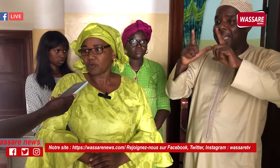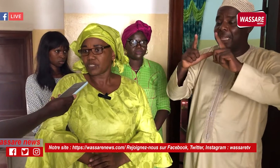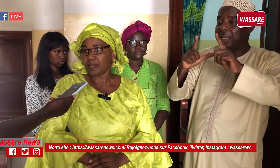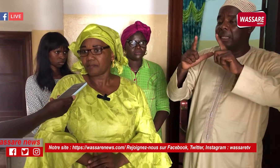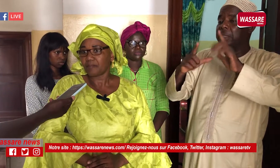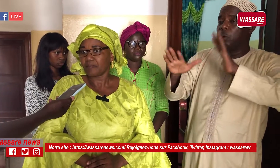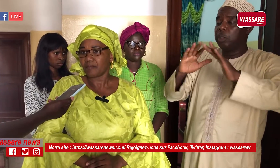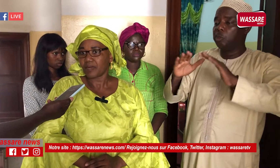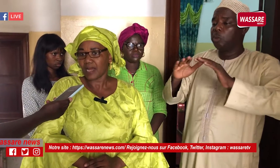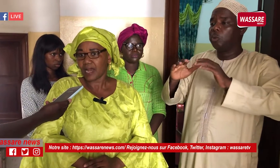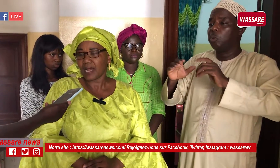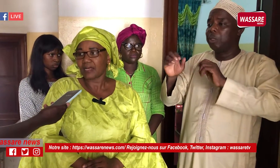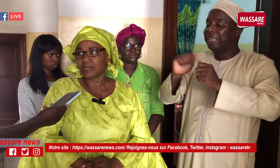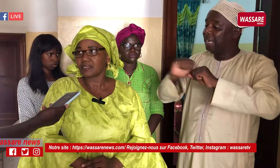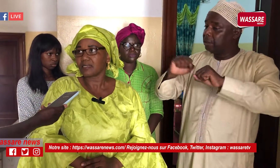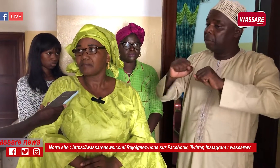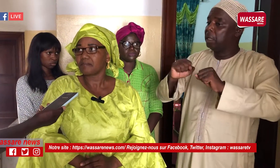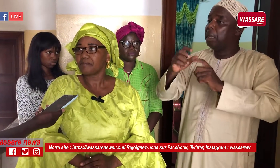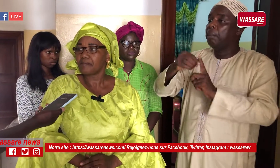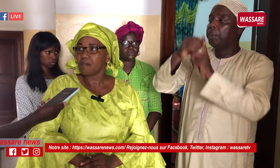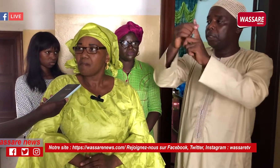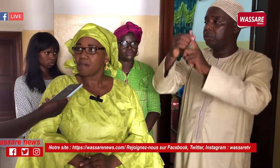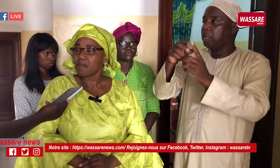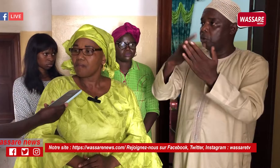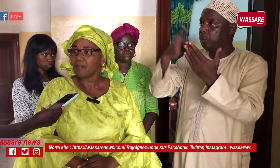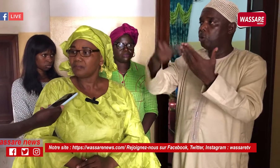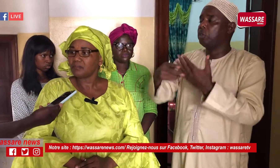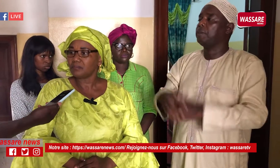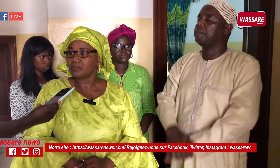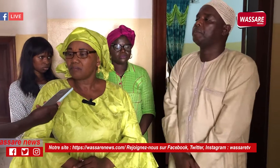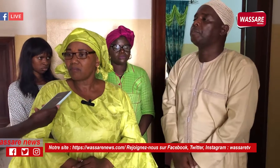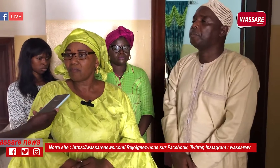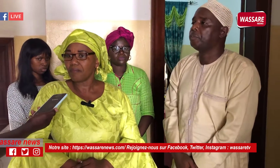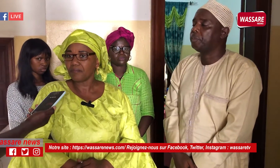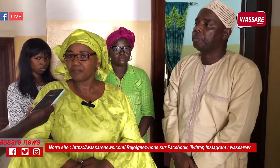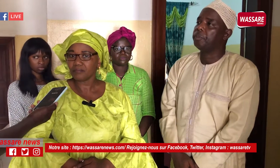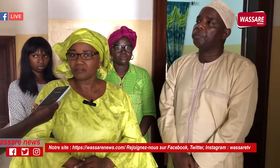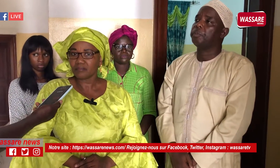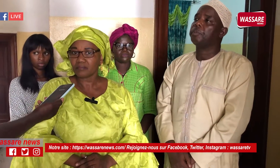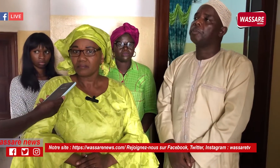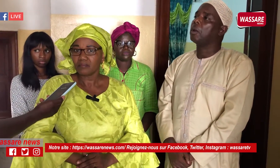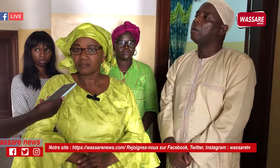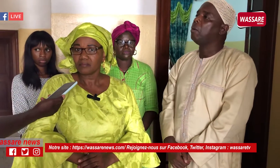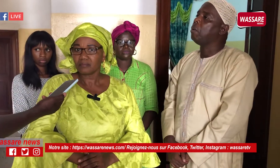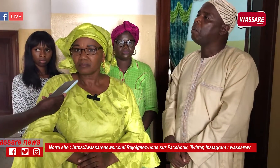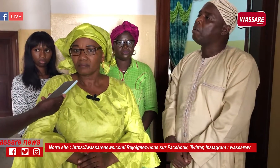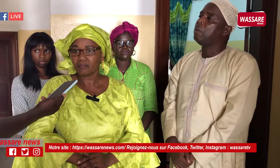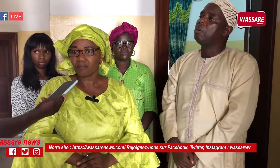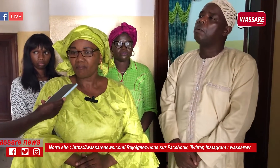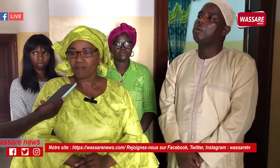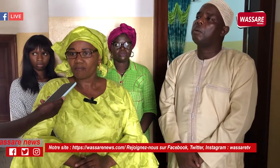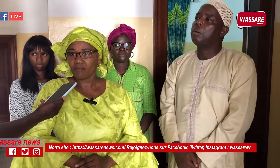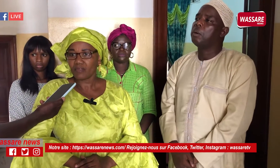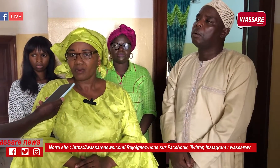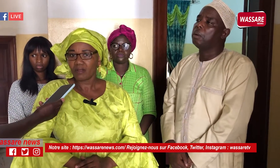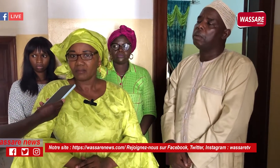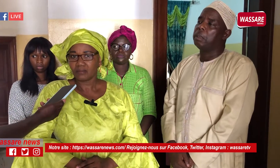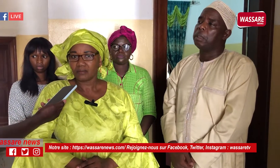du projet, la langue des signes. Est-ce qu'on peut stendre un partenariat avec la communauté qui